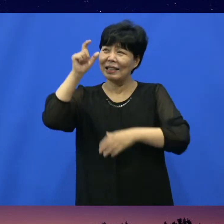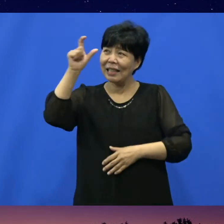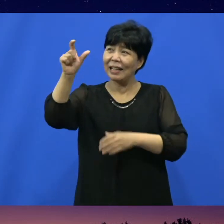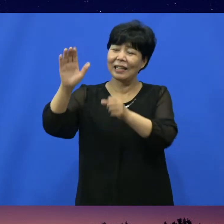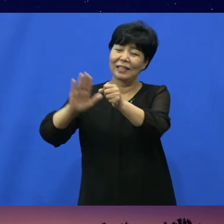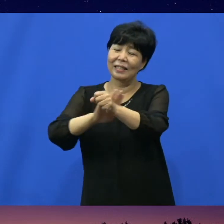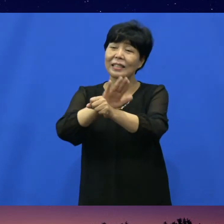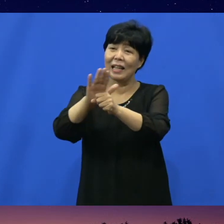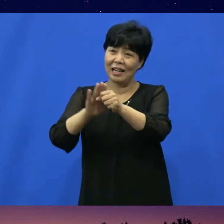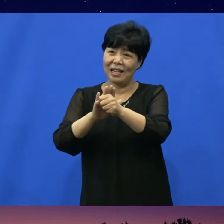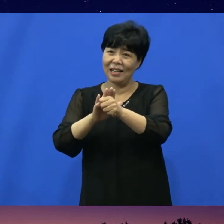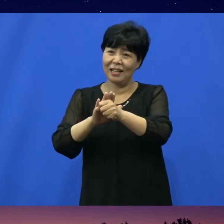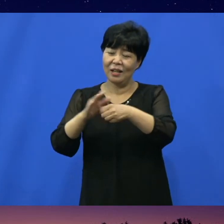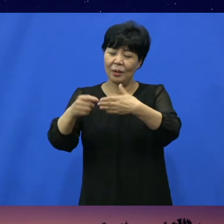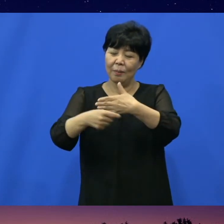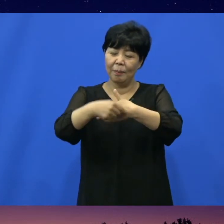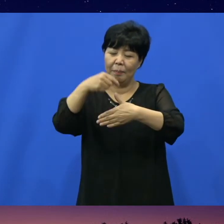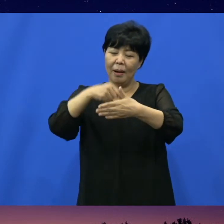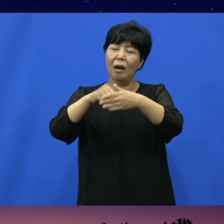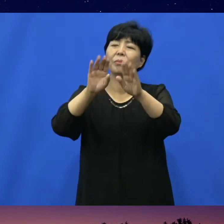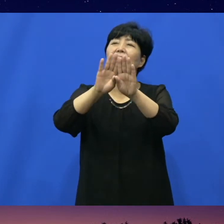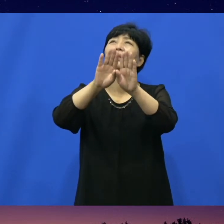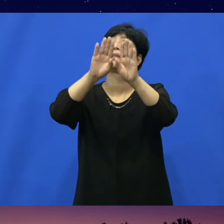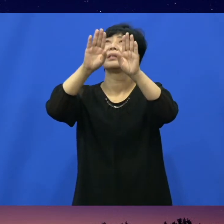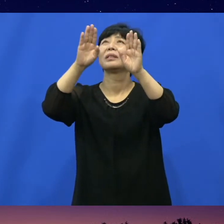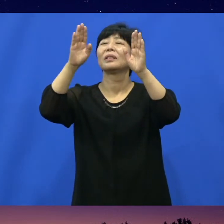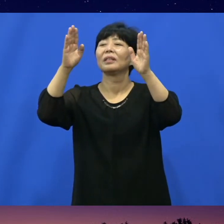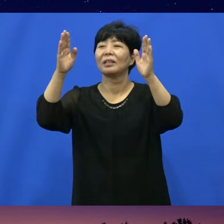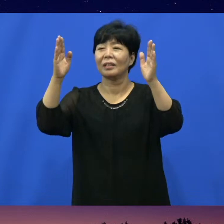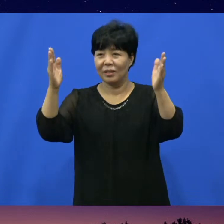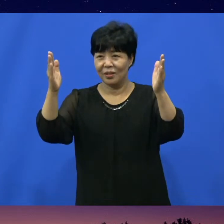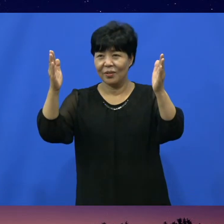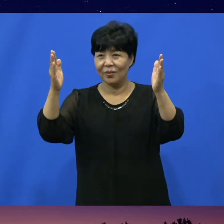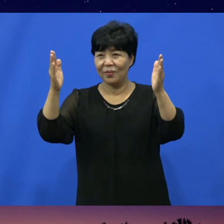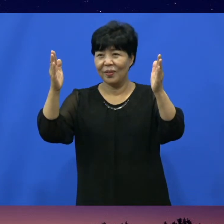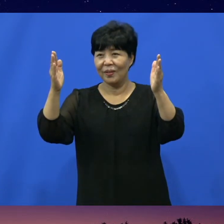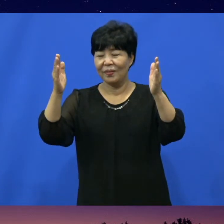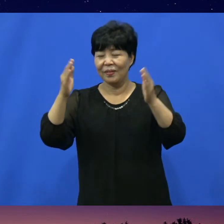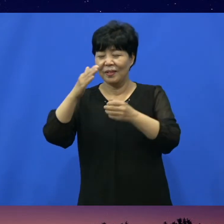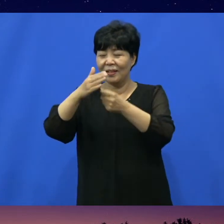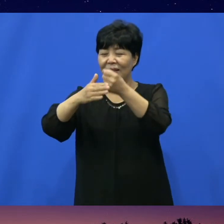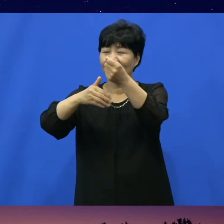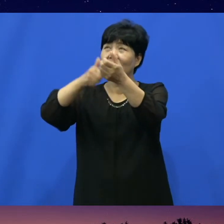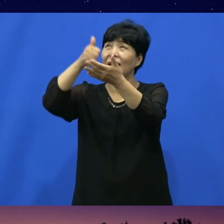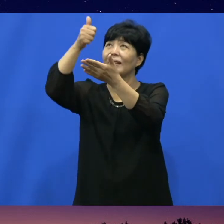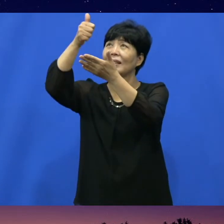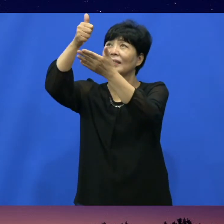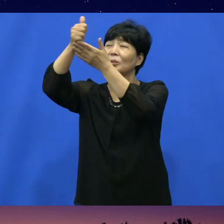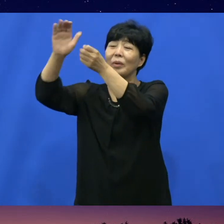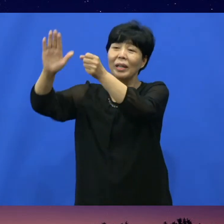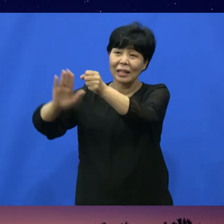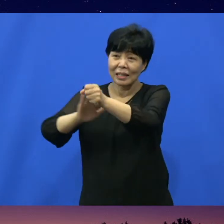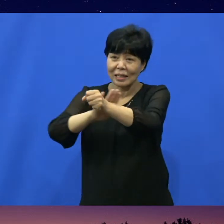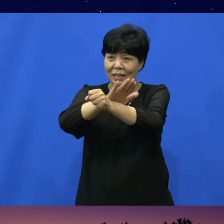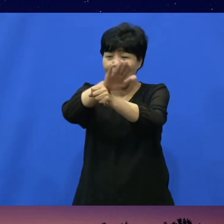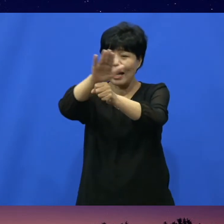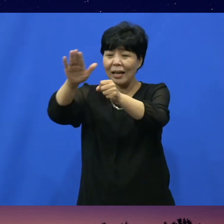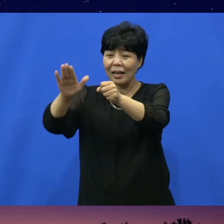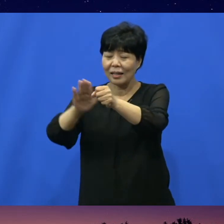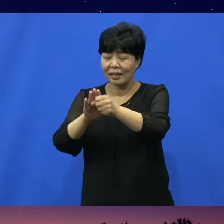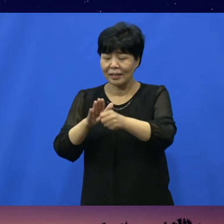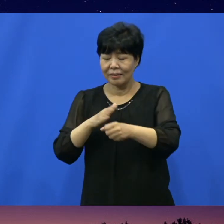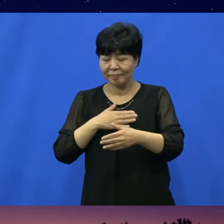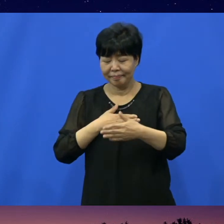성령의 그 역사 안에 들어가면 어느 한순간에 그 원색적인 하나님의 사랑이 내